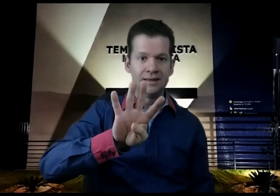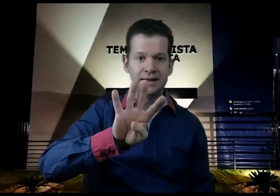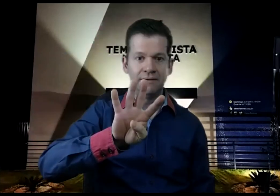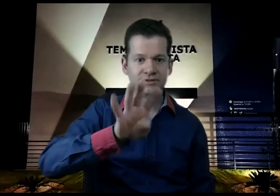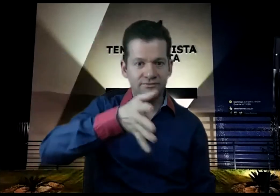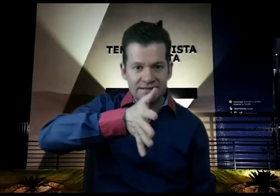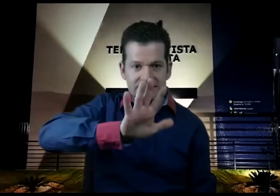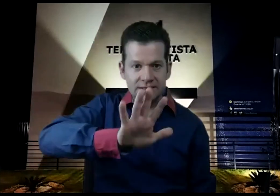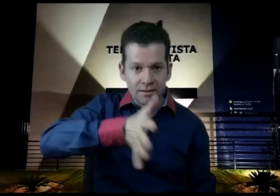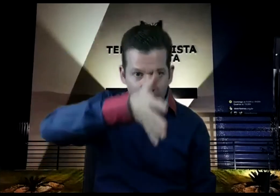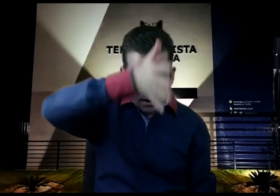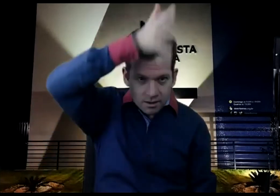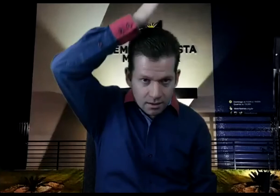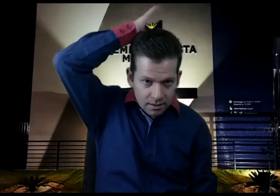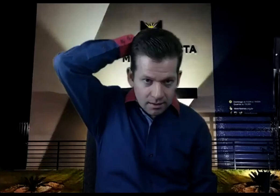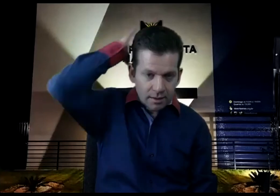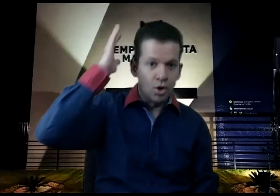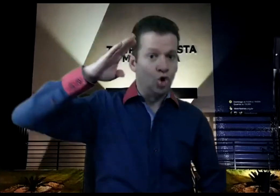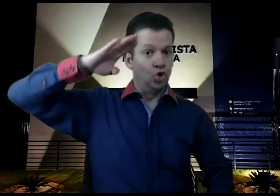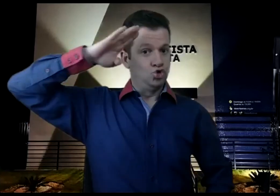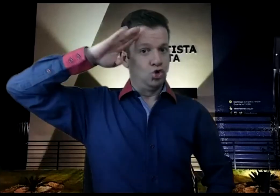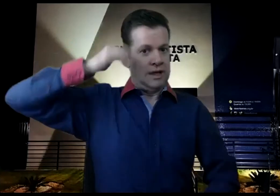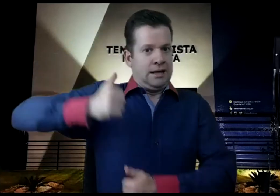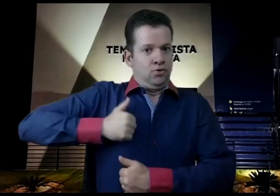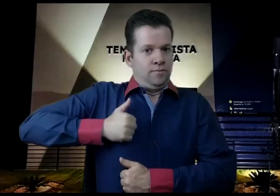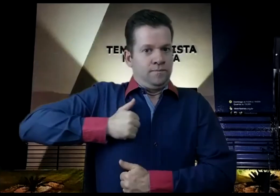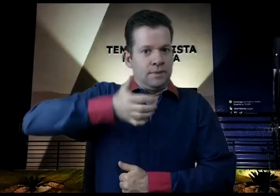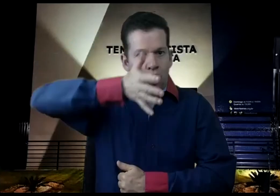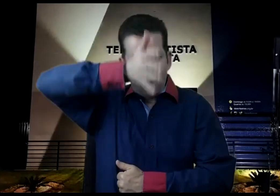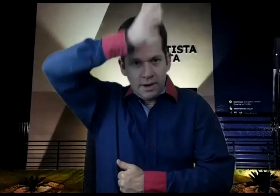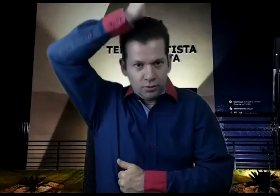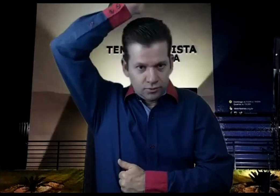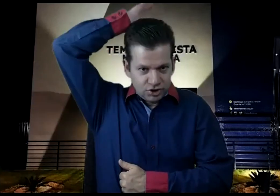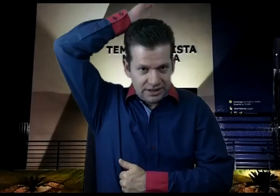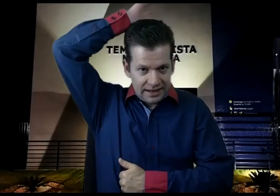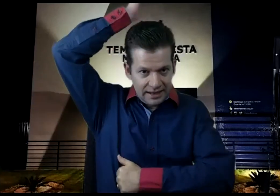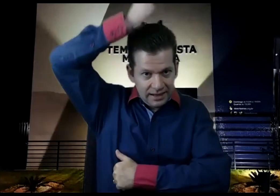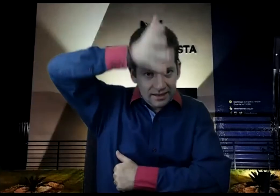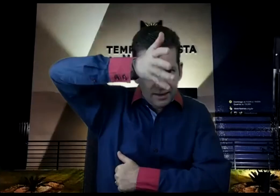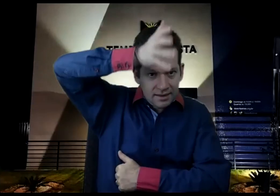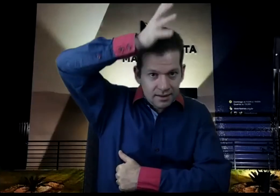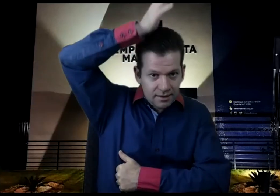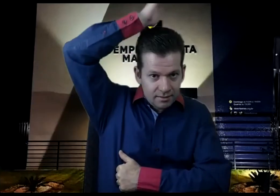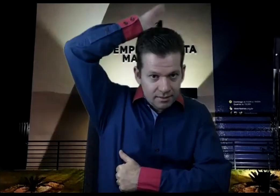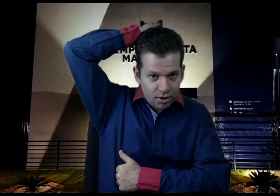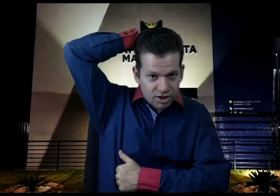tá? Você faz assim. O soldado romano tinha aquele negócio por